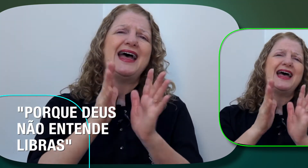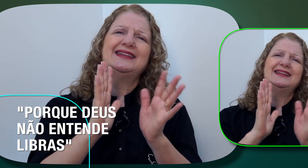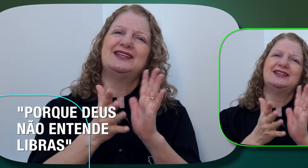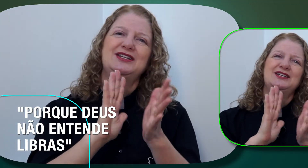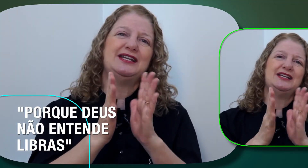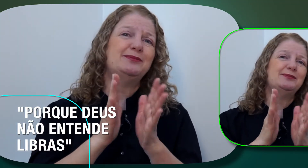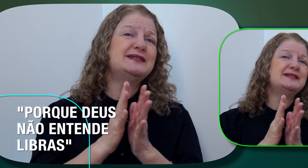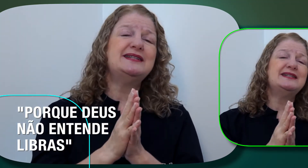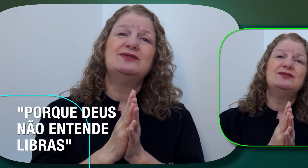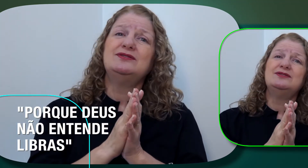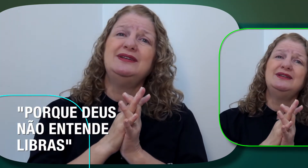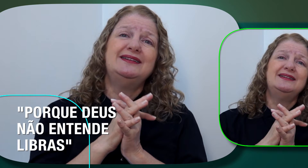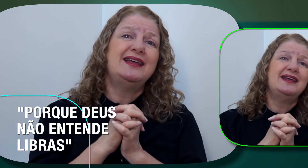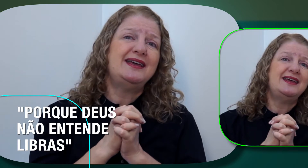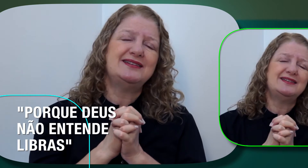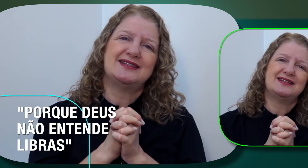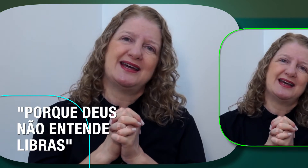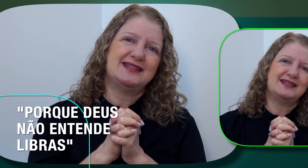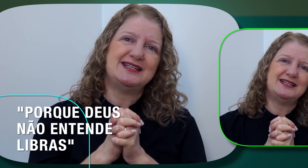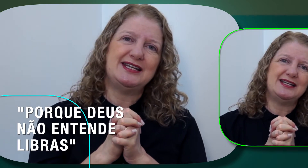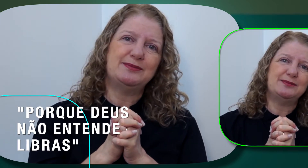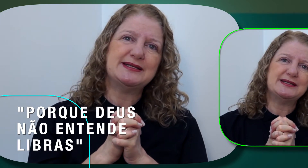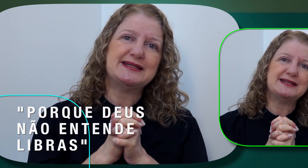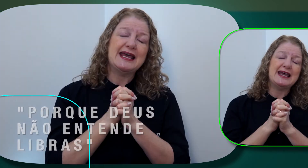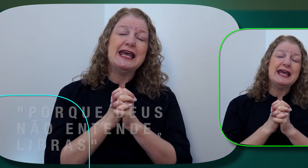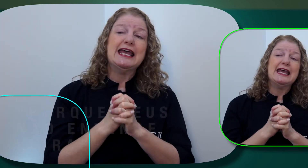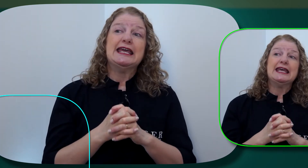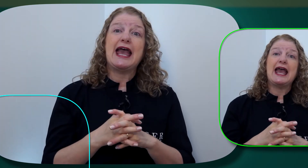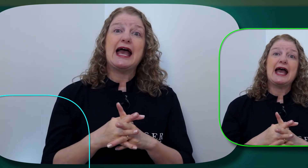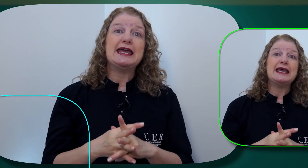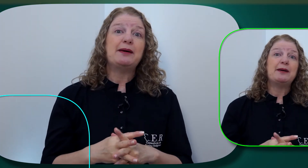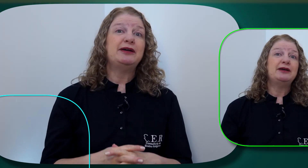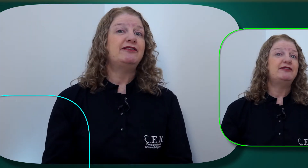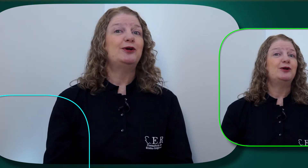nada de Libras, Deus não entende nada de Libras. E aí a mãe falou, não,